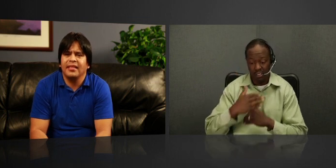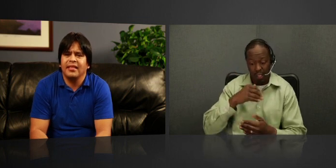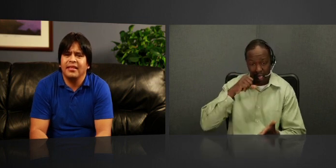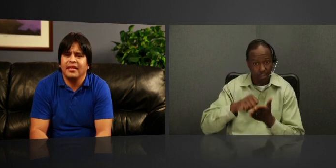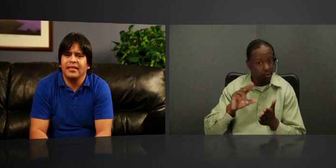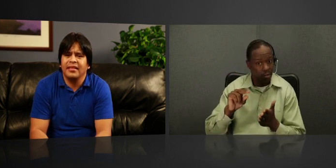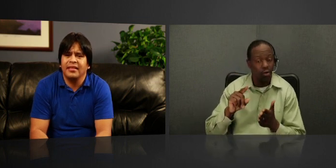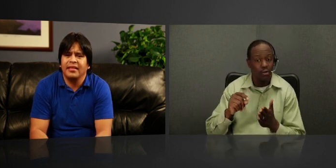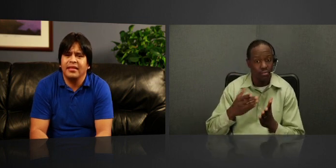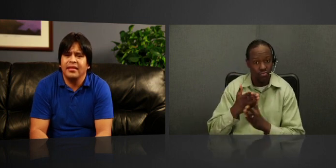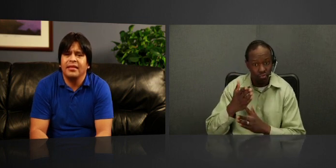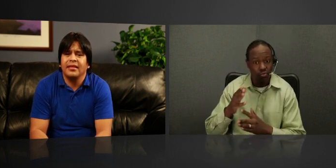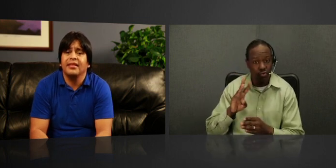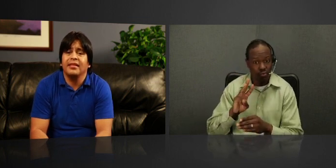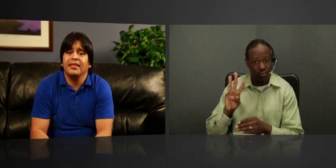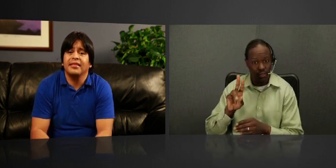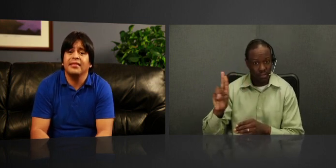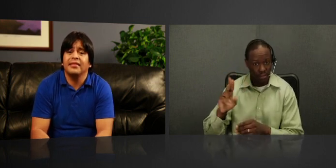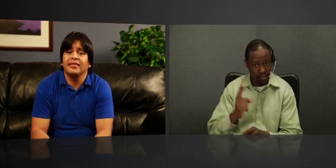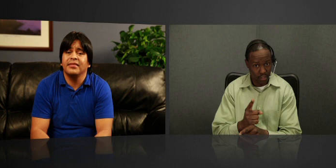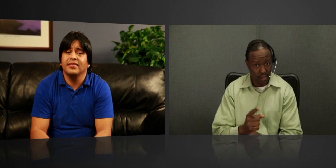si si lo he usado antes